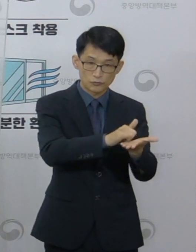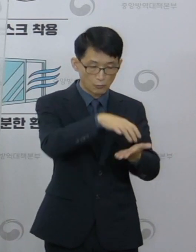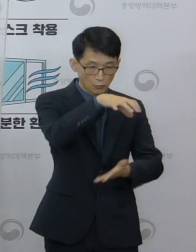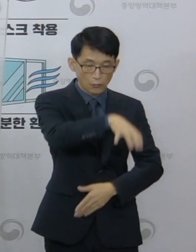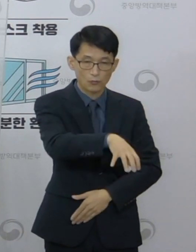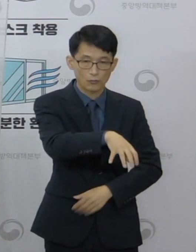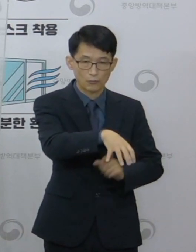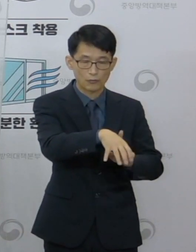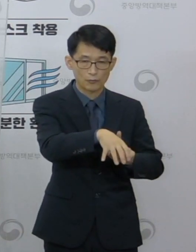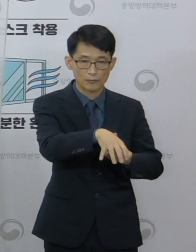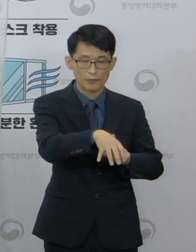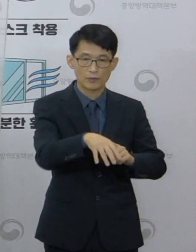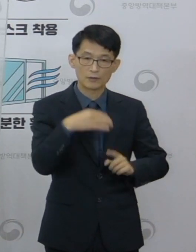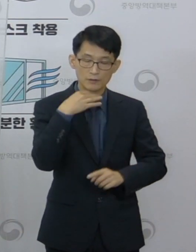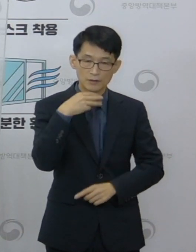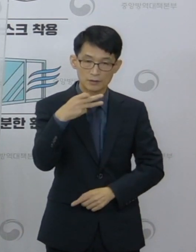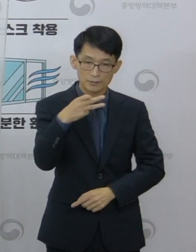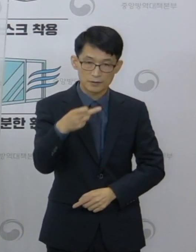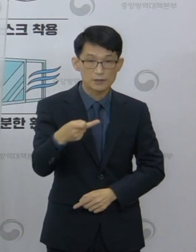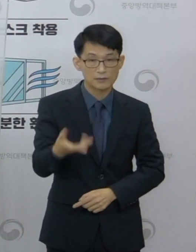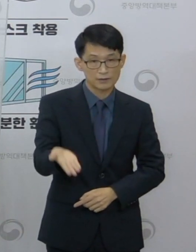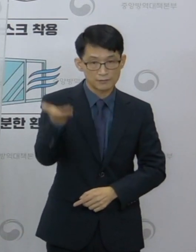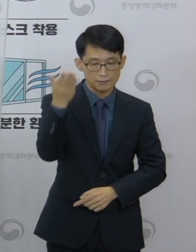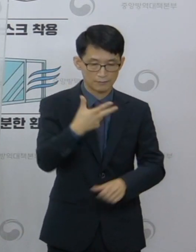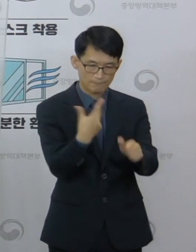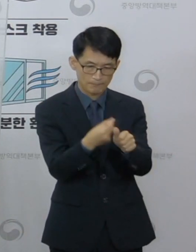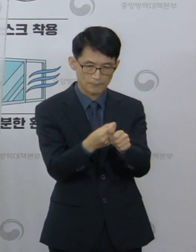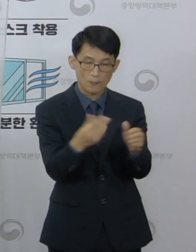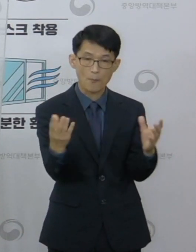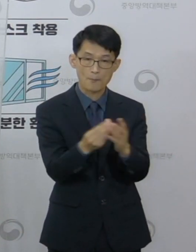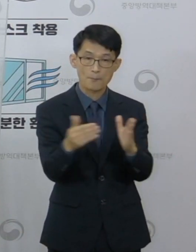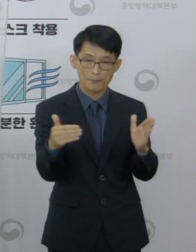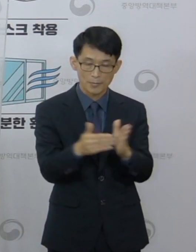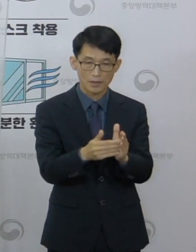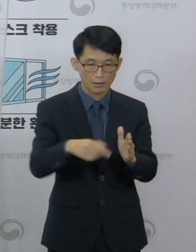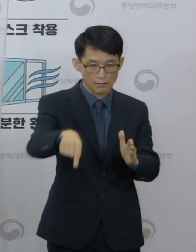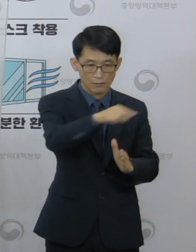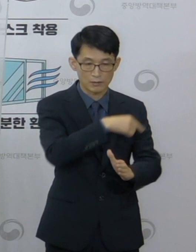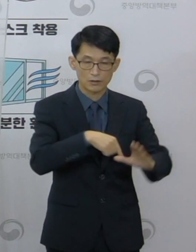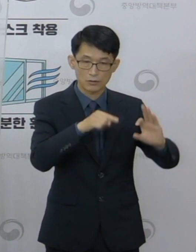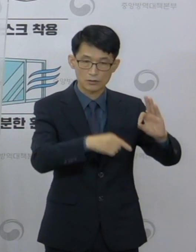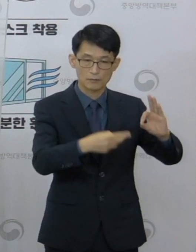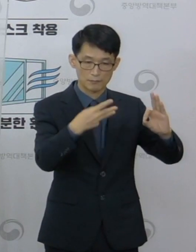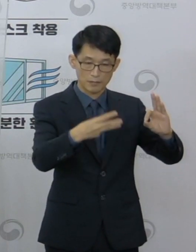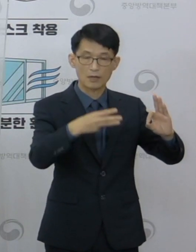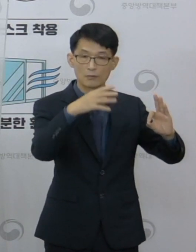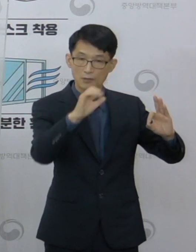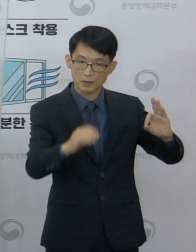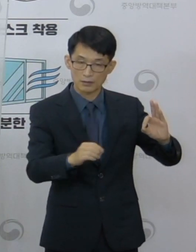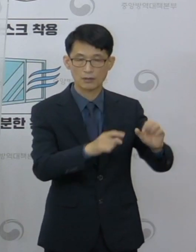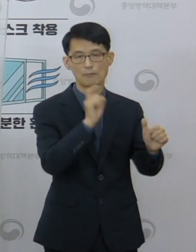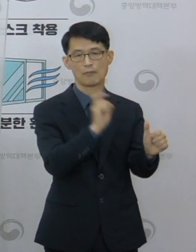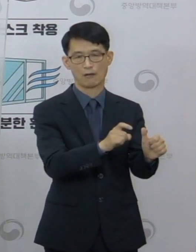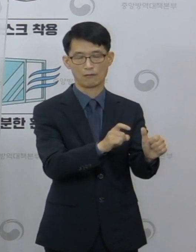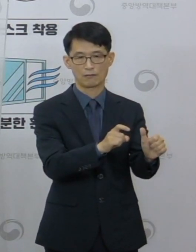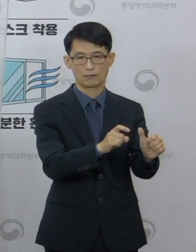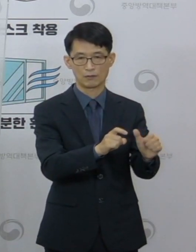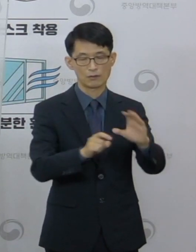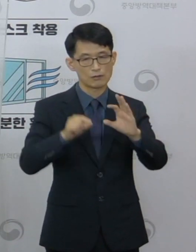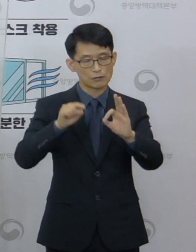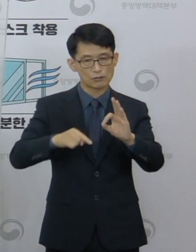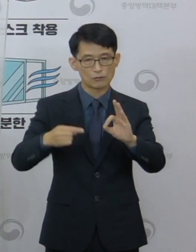경우에 12세 이상 접종 완료 자중 0.8% 가 코로나 이국의 확진 되었고